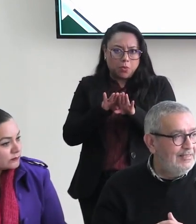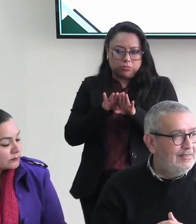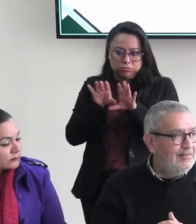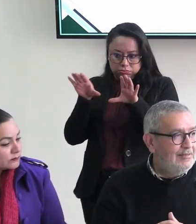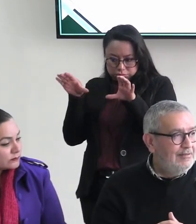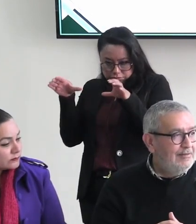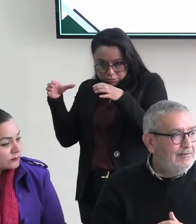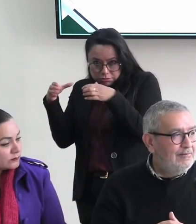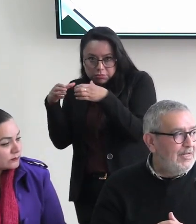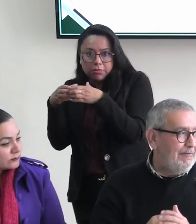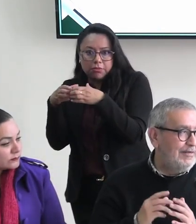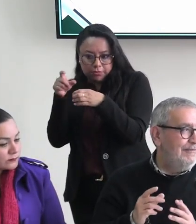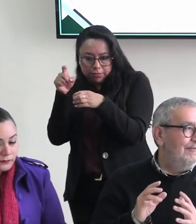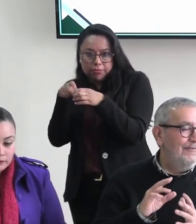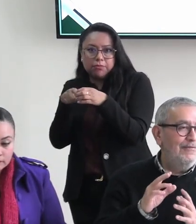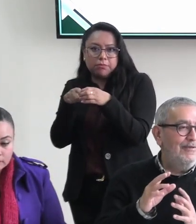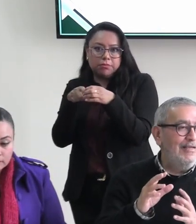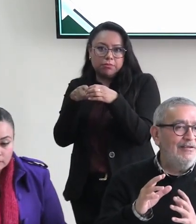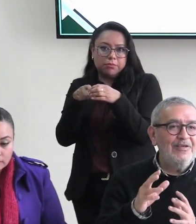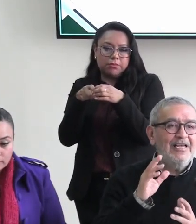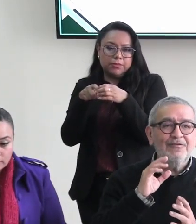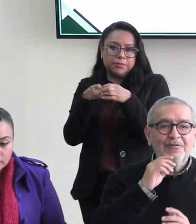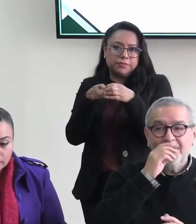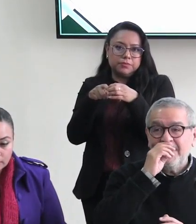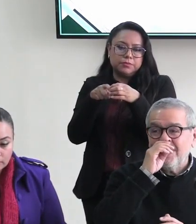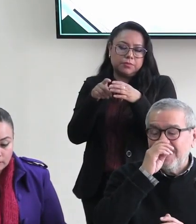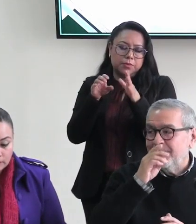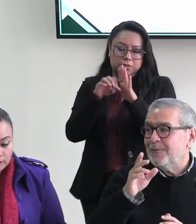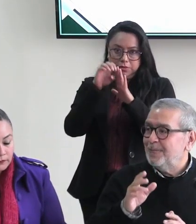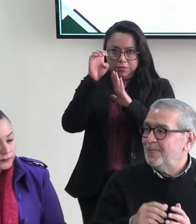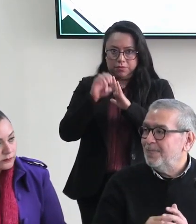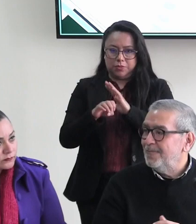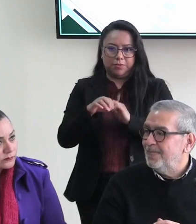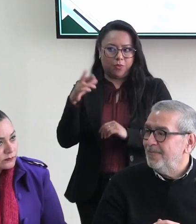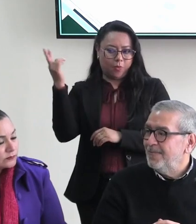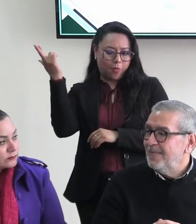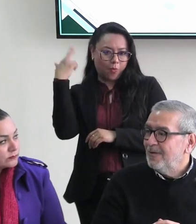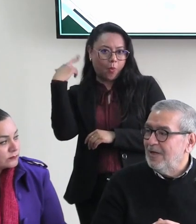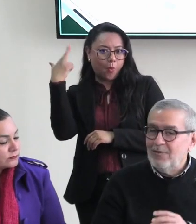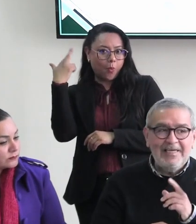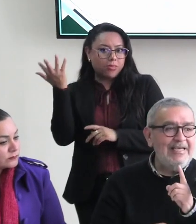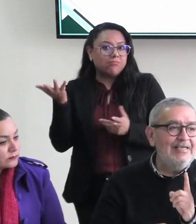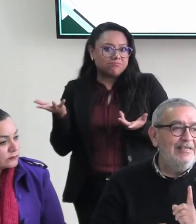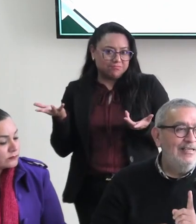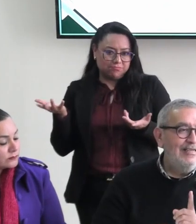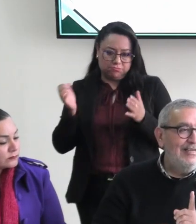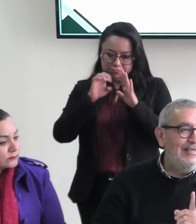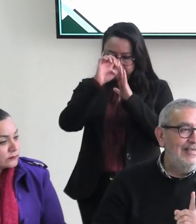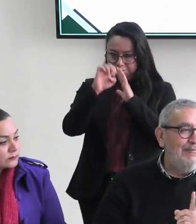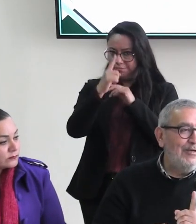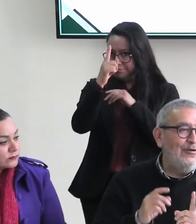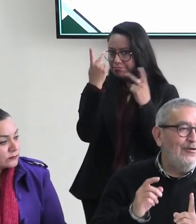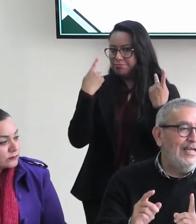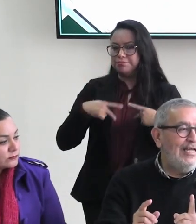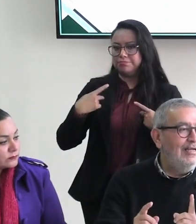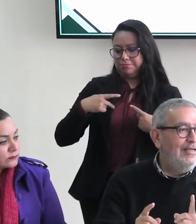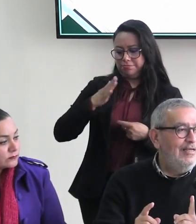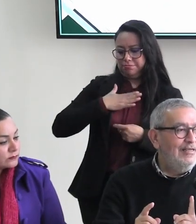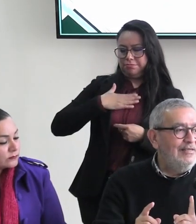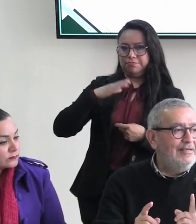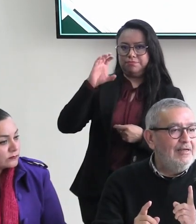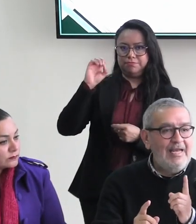comunidad? A ver, con el asunto del sonido. Cuando alguien, en mi